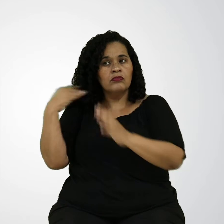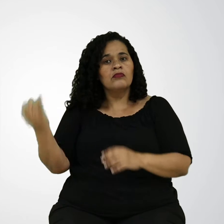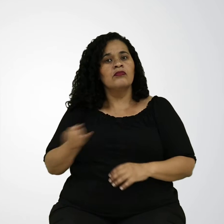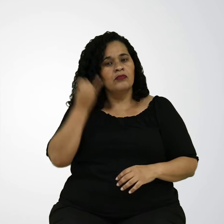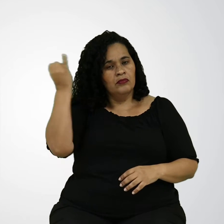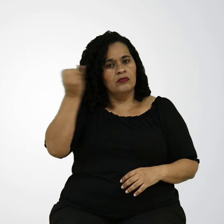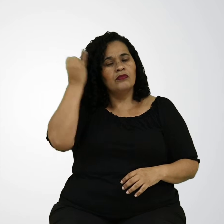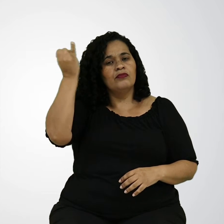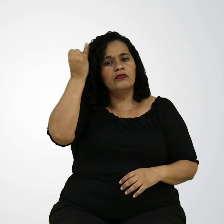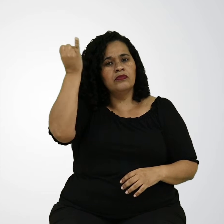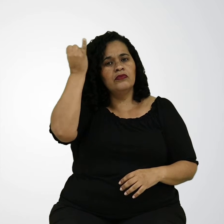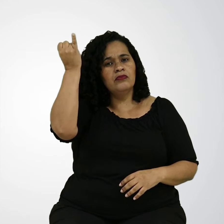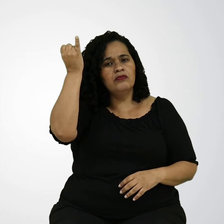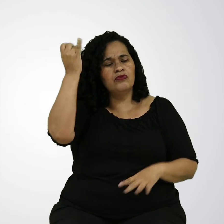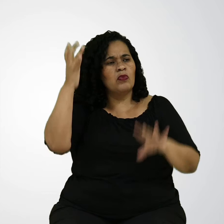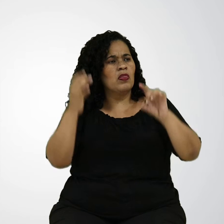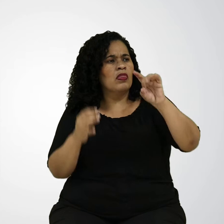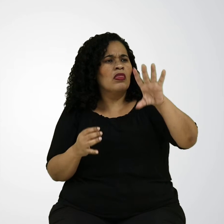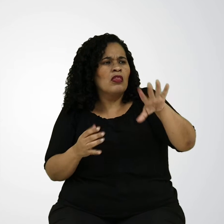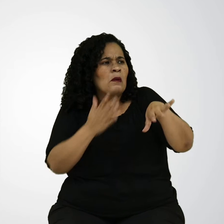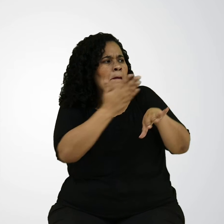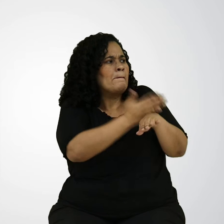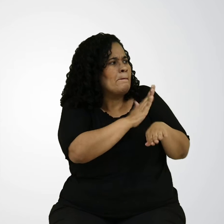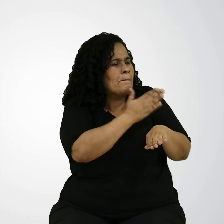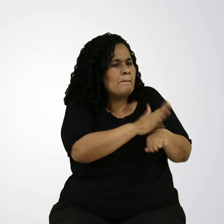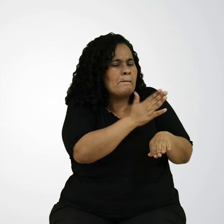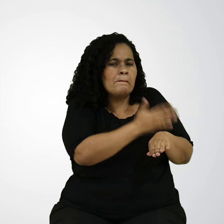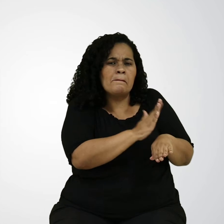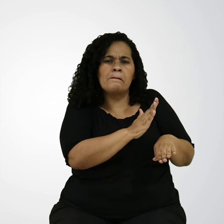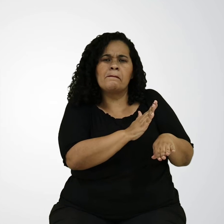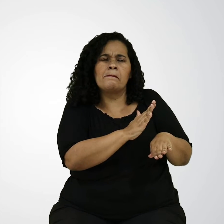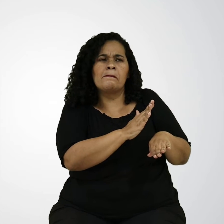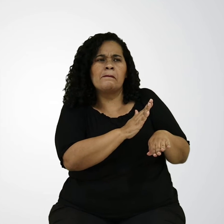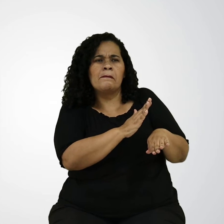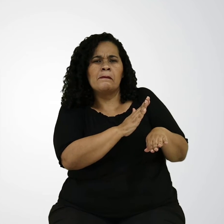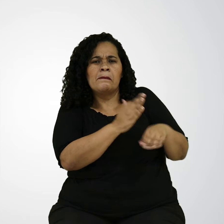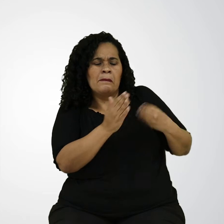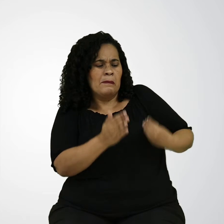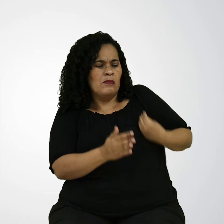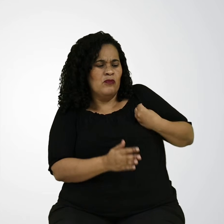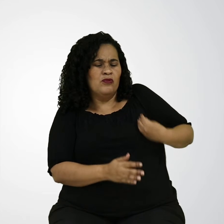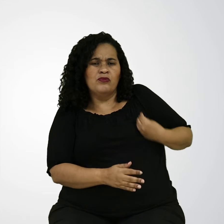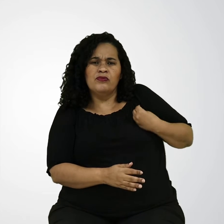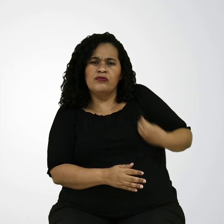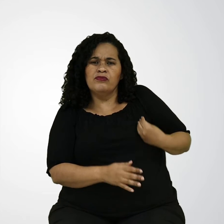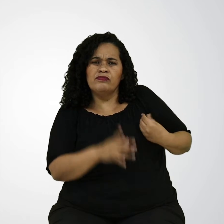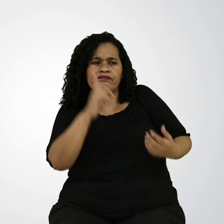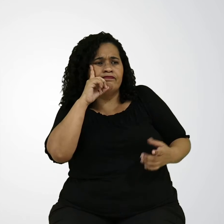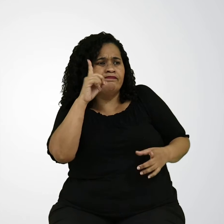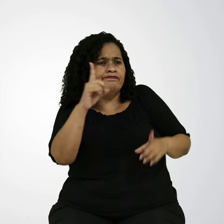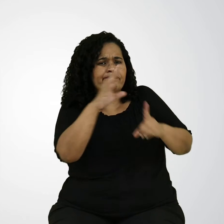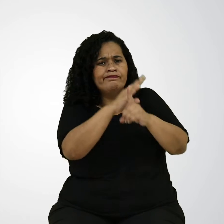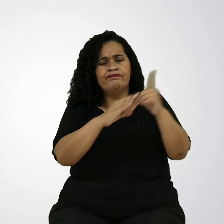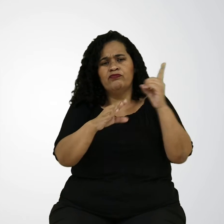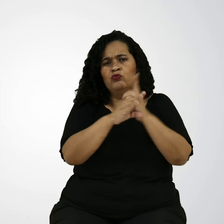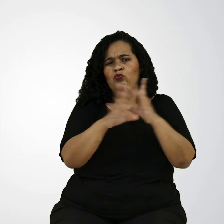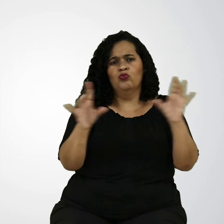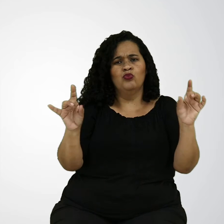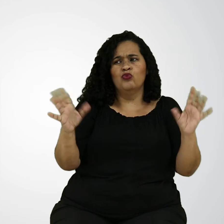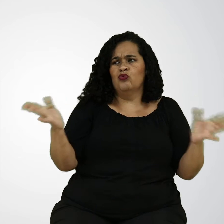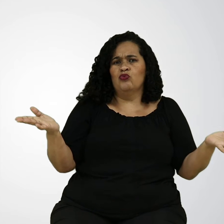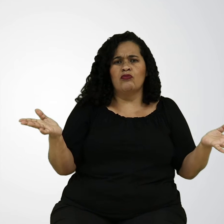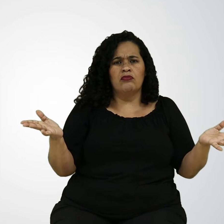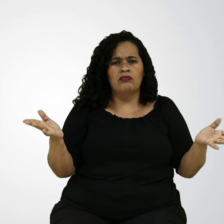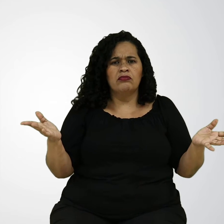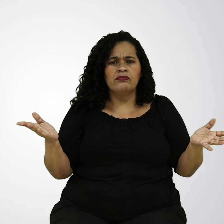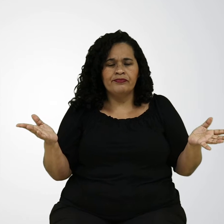Ela não pode ser apenas uma prática que faz parte da nossa vida nos dias de culto. E vai fazer toda a diferença, na